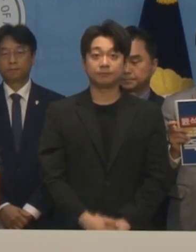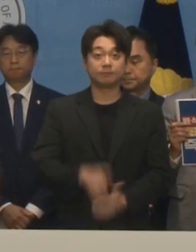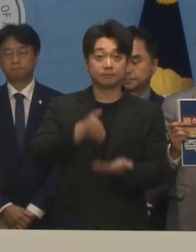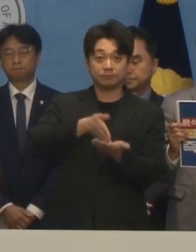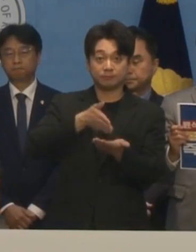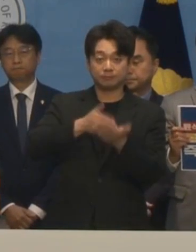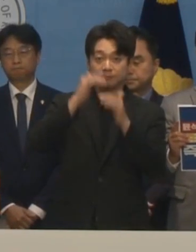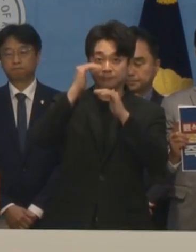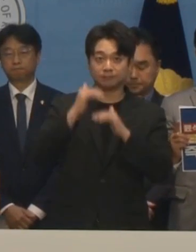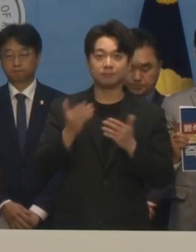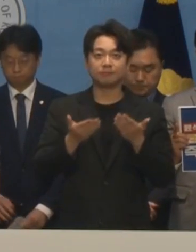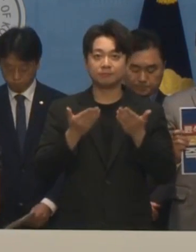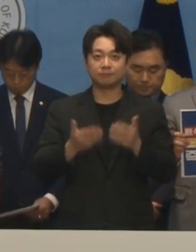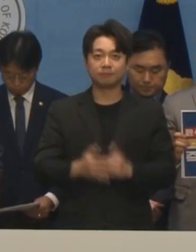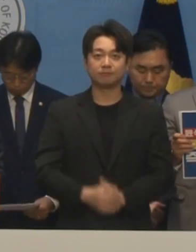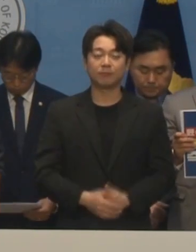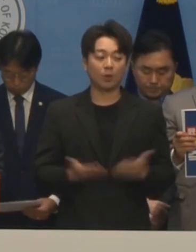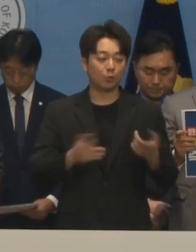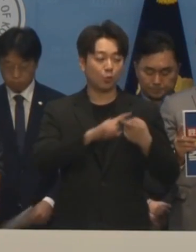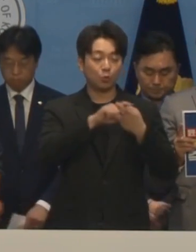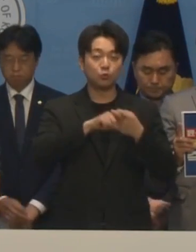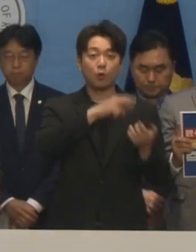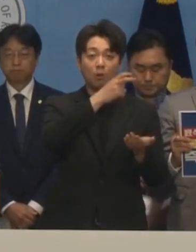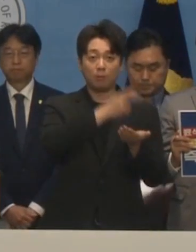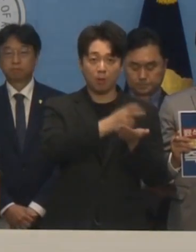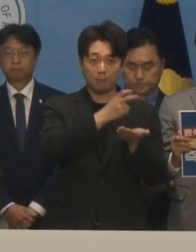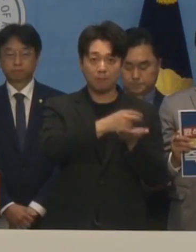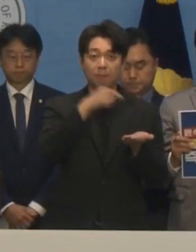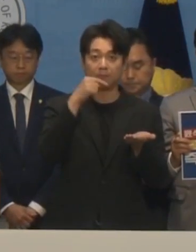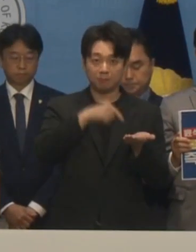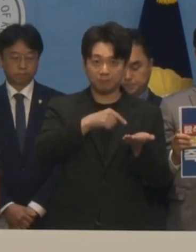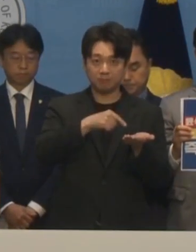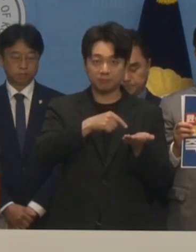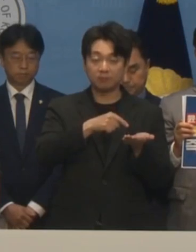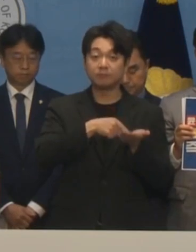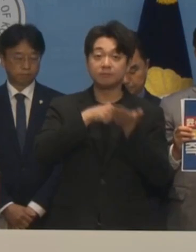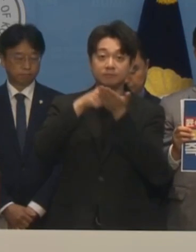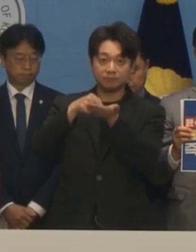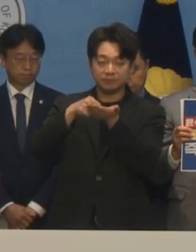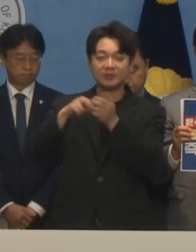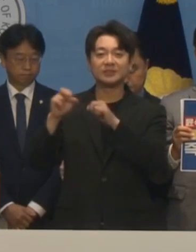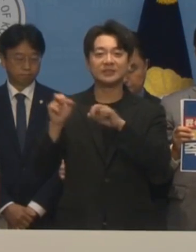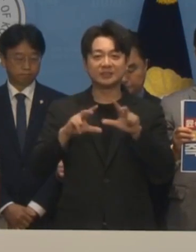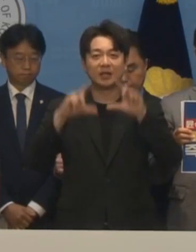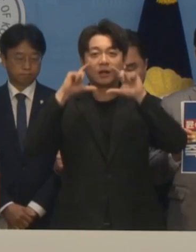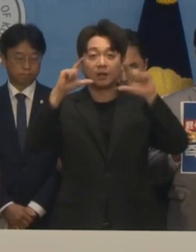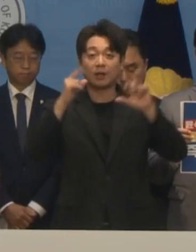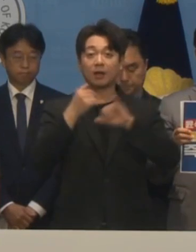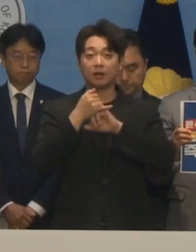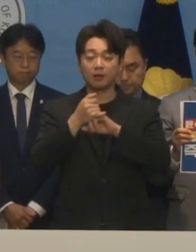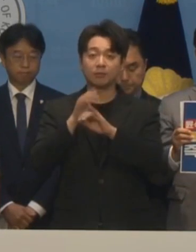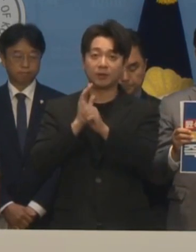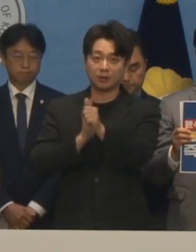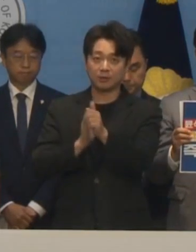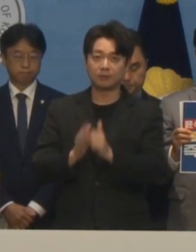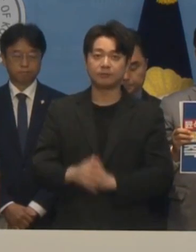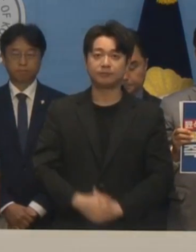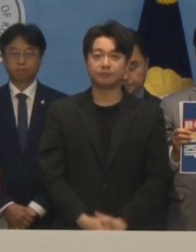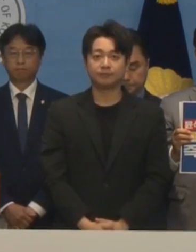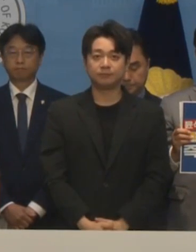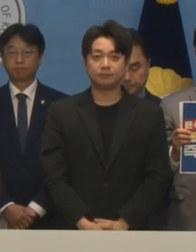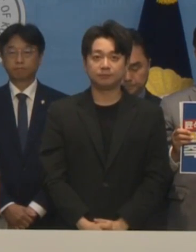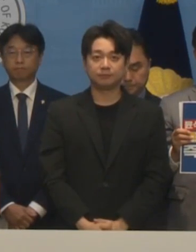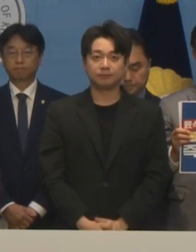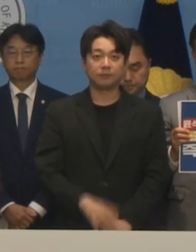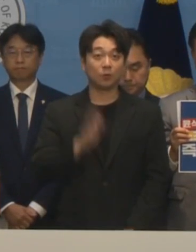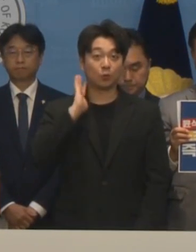기자회견문. 노조법 2, 3조 개정안 즉각 공포하라. 위헌적인 대통령의